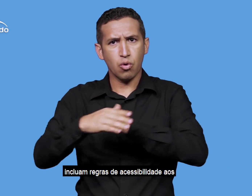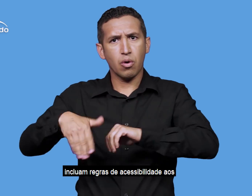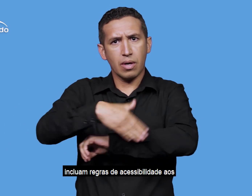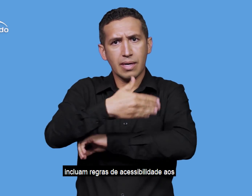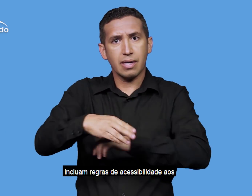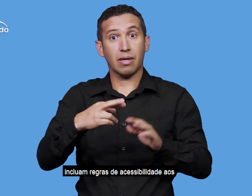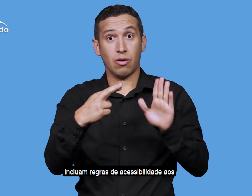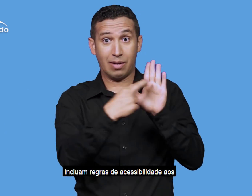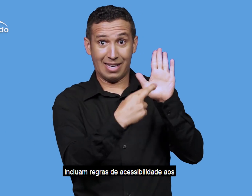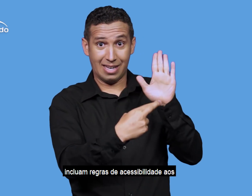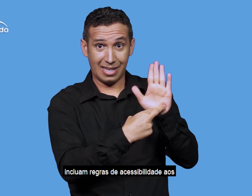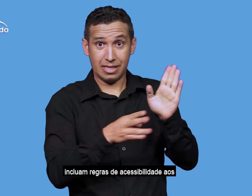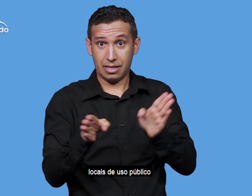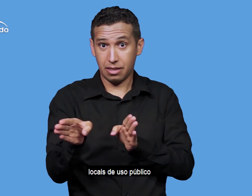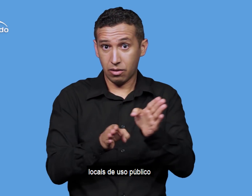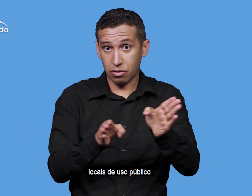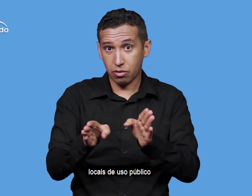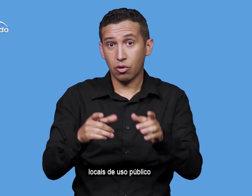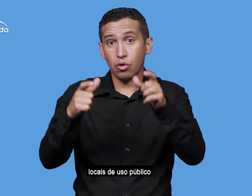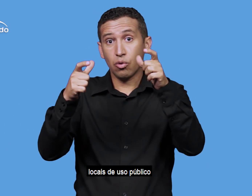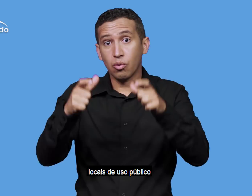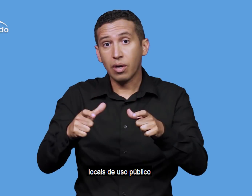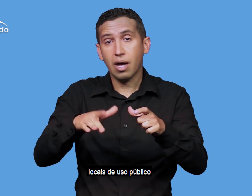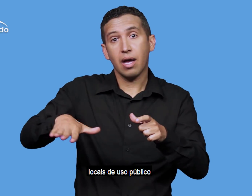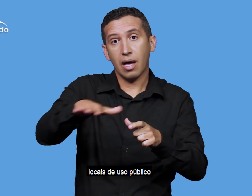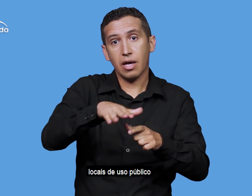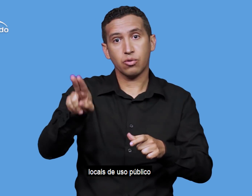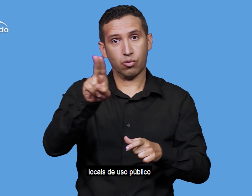acessibilidade aos locais de uso público